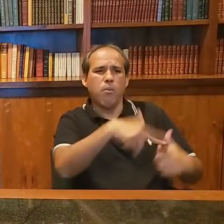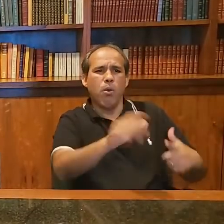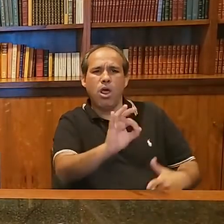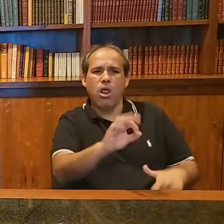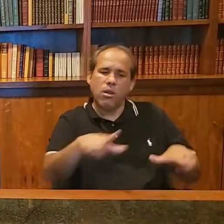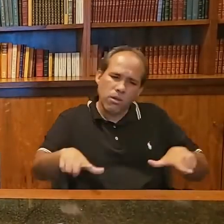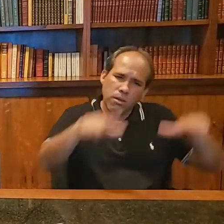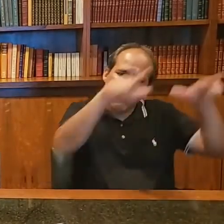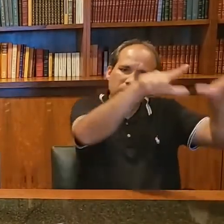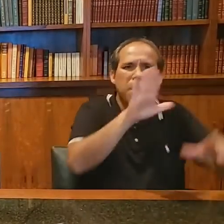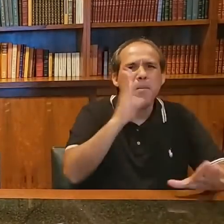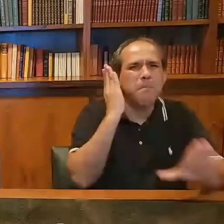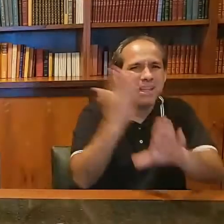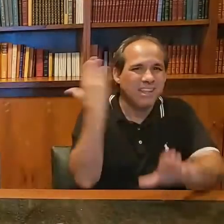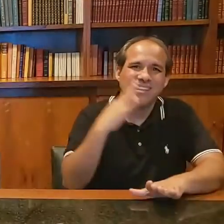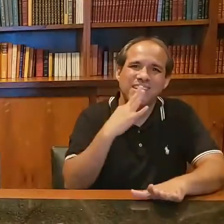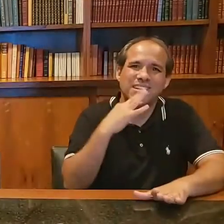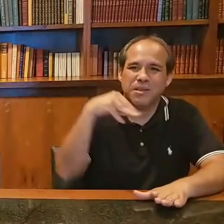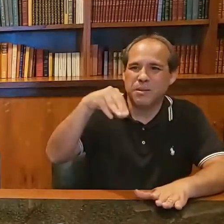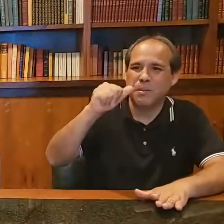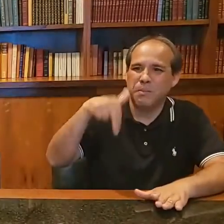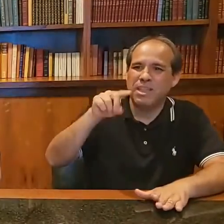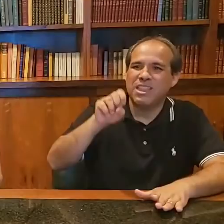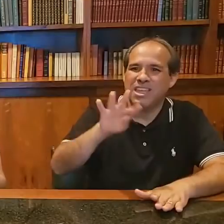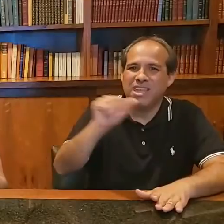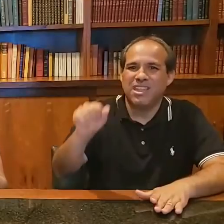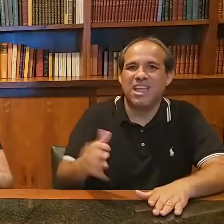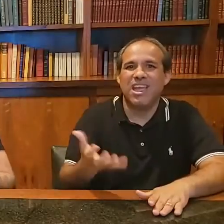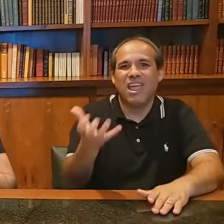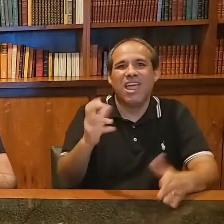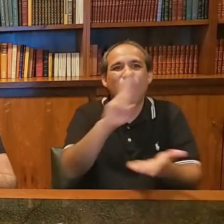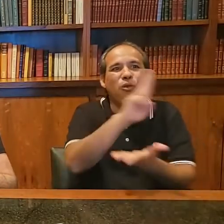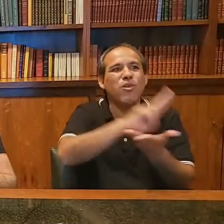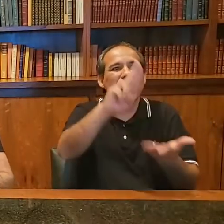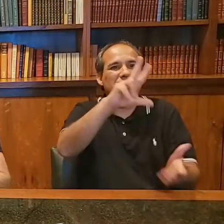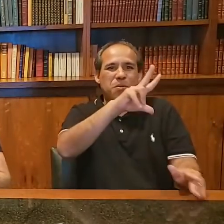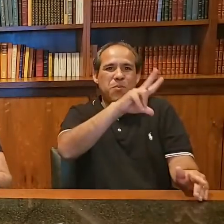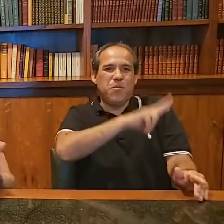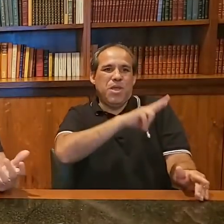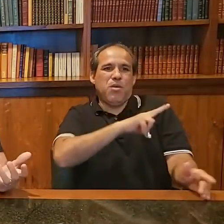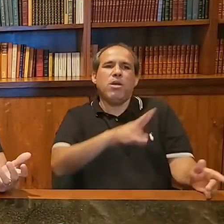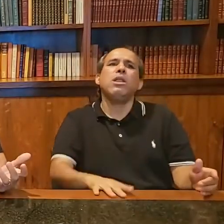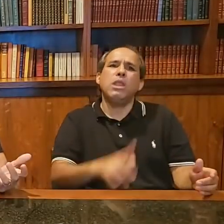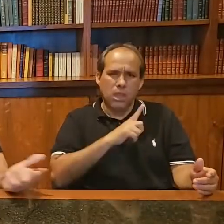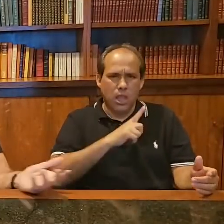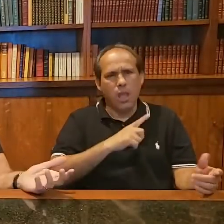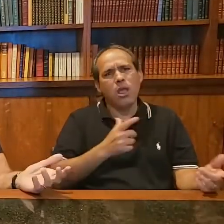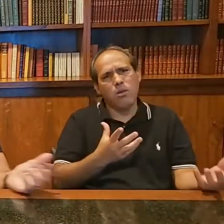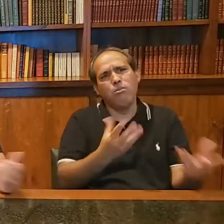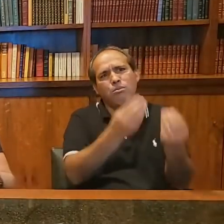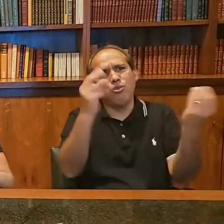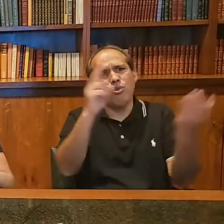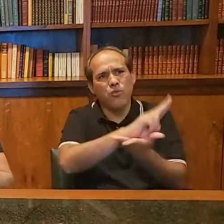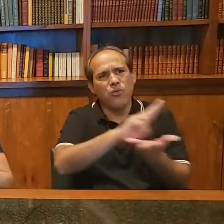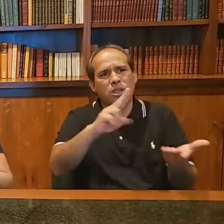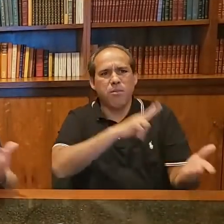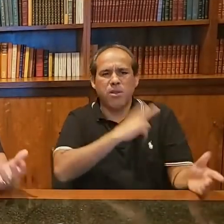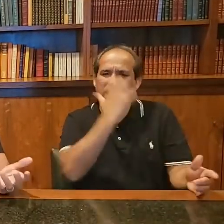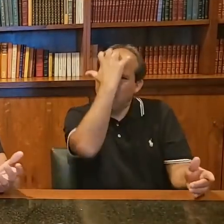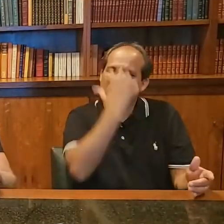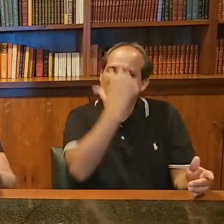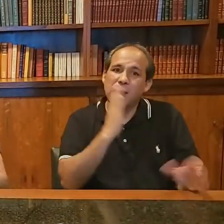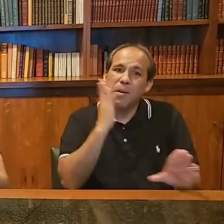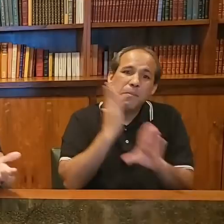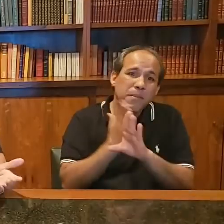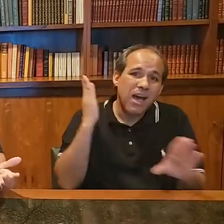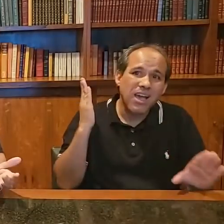Agora não pode, como o Mandetta queria lá atrás, que as particulares, tá? Temos excelentes particulares sérios no Brasil, Sim. Mas como um